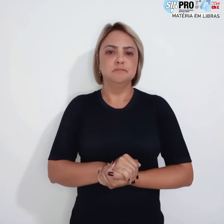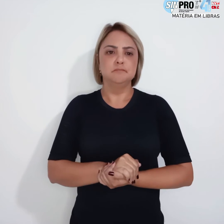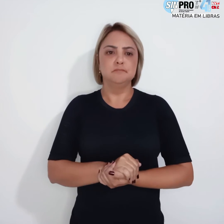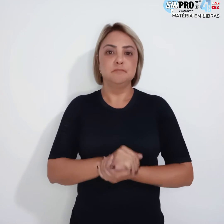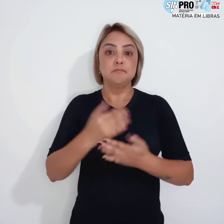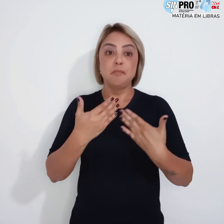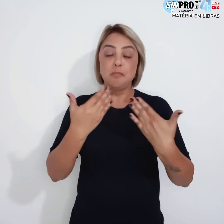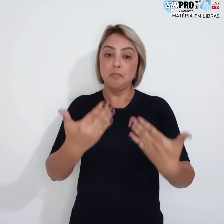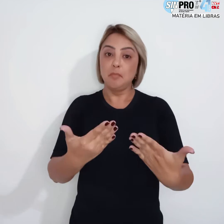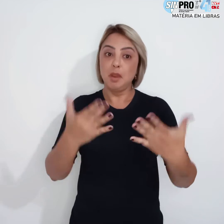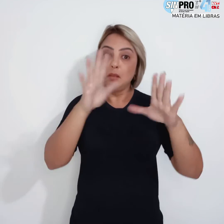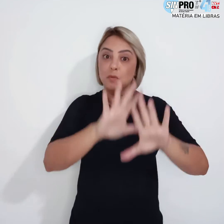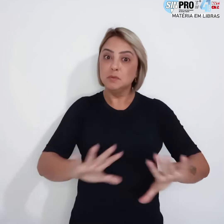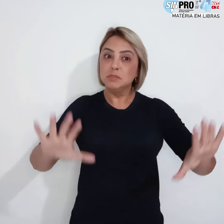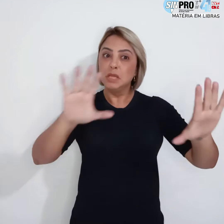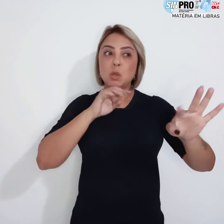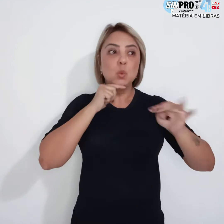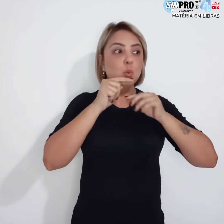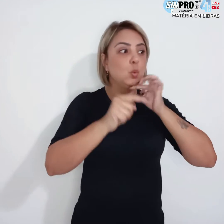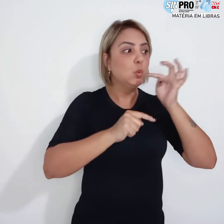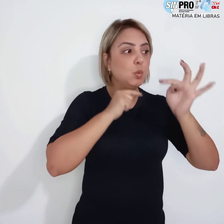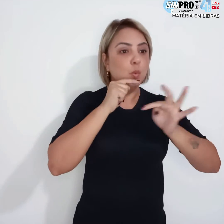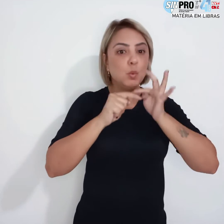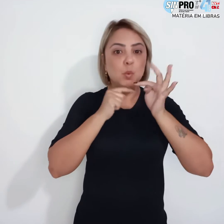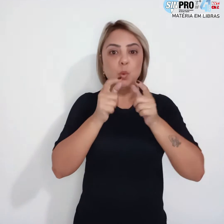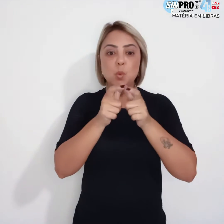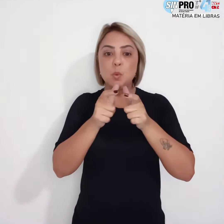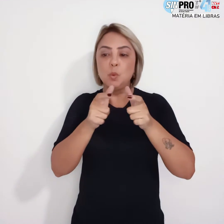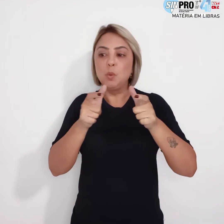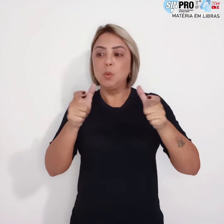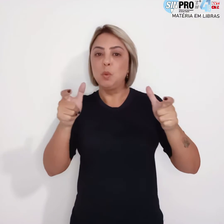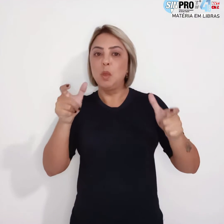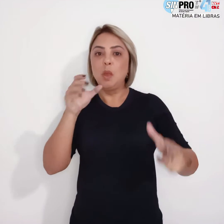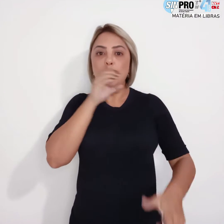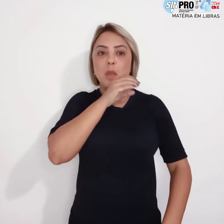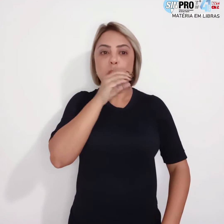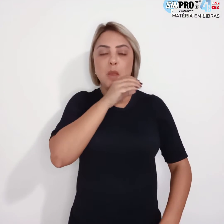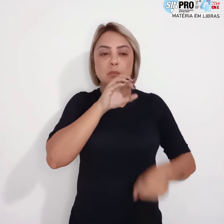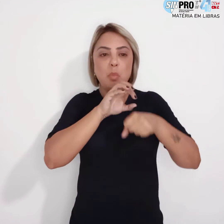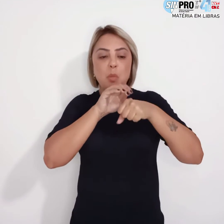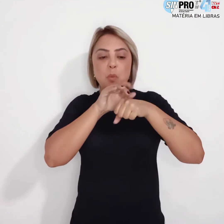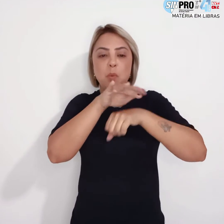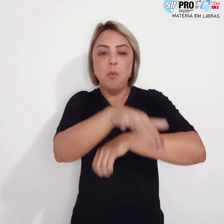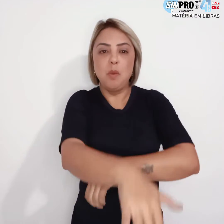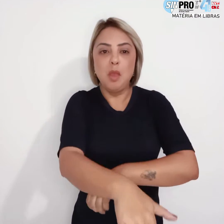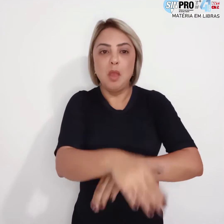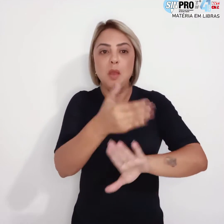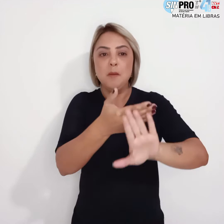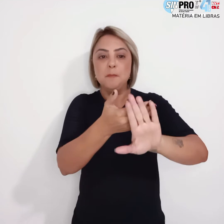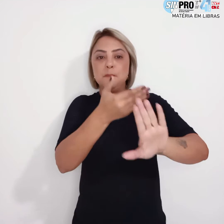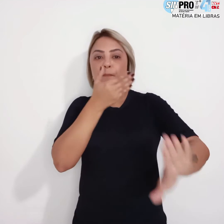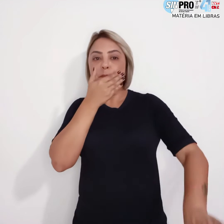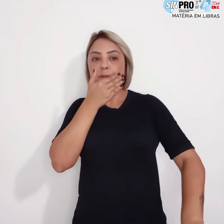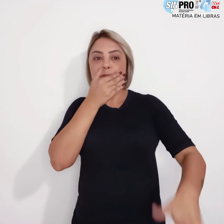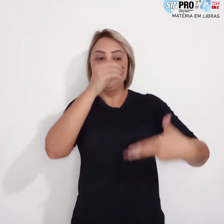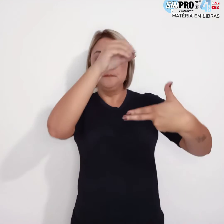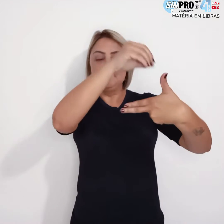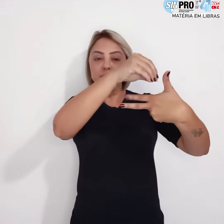Diante de tamanhas incertezas e com o crescimento acelerado da pandemia, o adiamento do Exame Nacional do Ensino